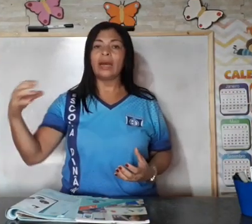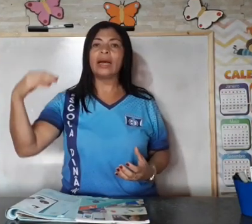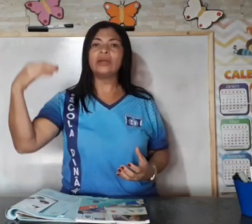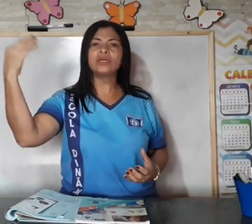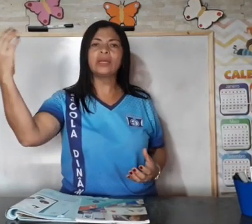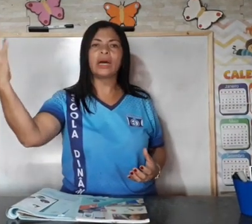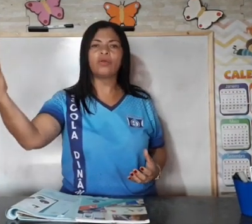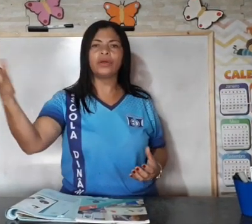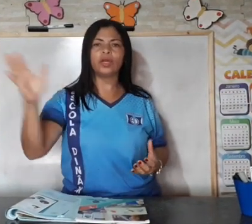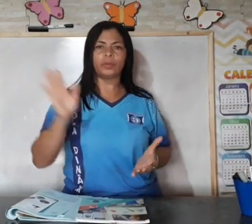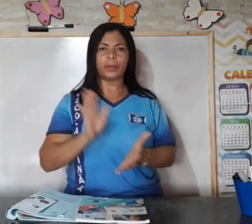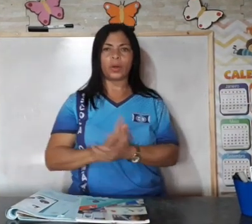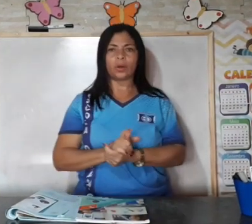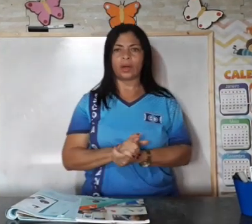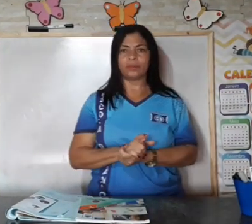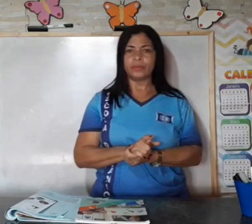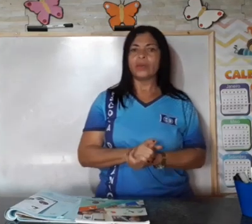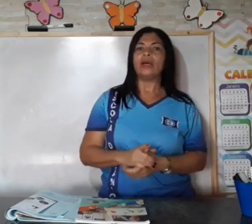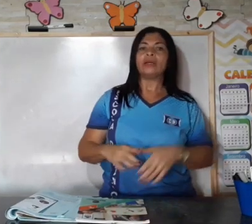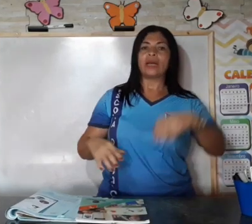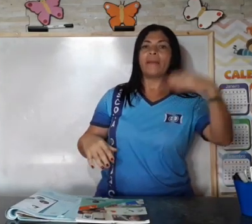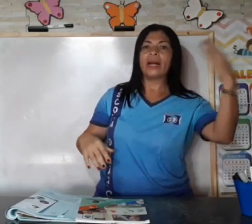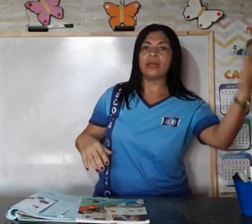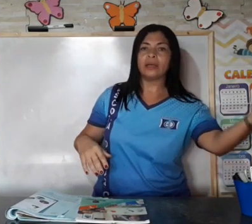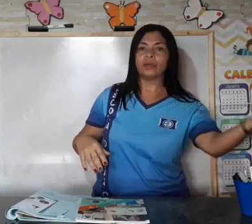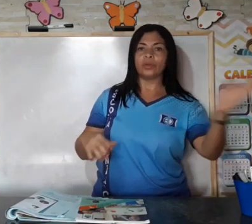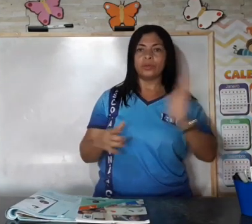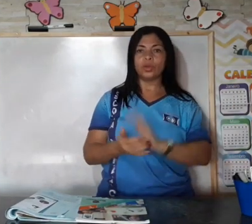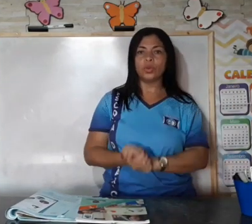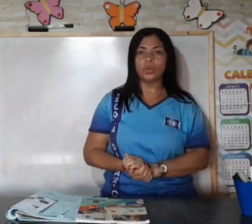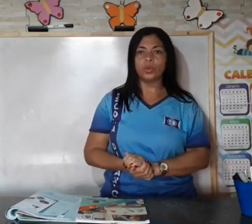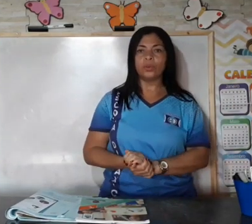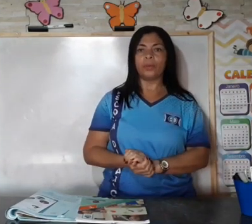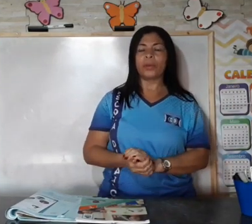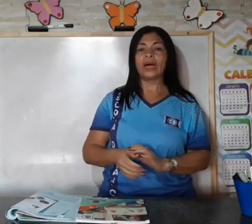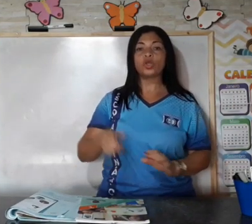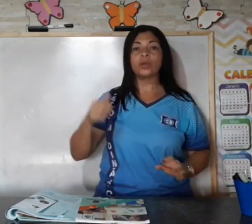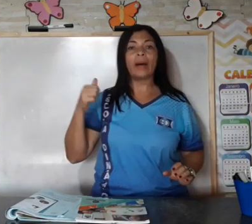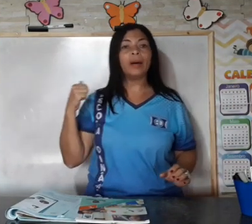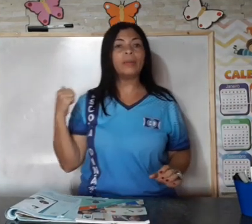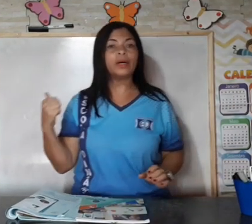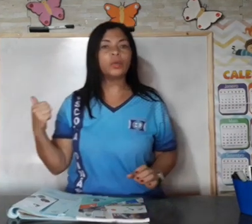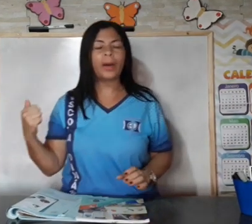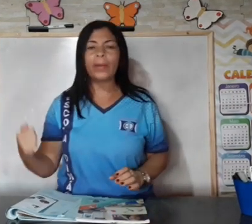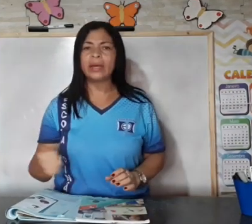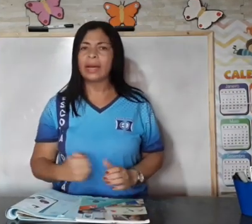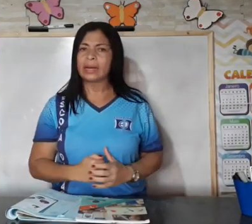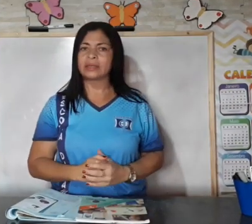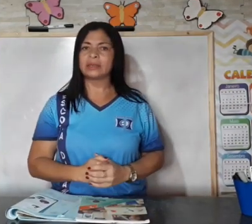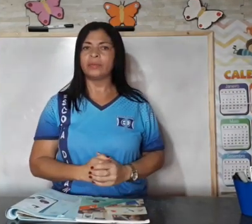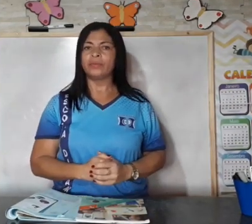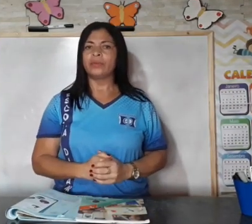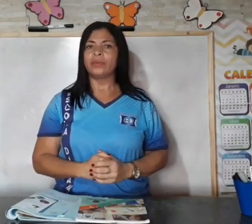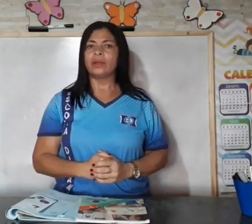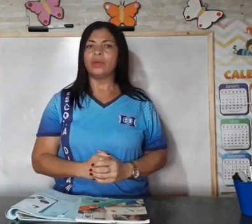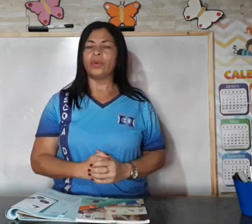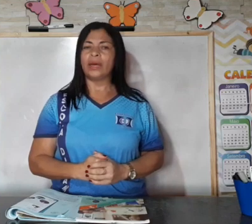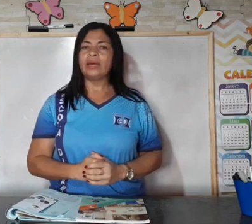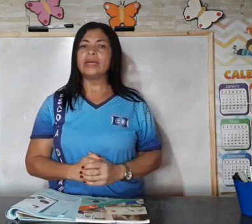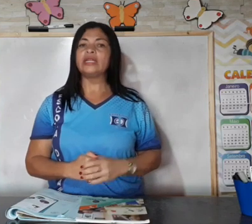no sinal, vendendo pipoca, trabalhando duro para ajudar a mamãe e o papai em casa, não é? Isso